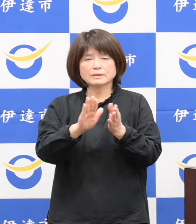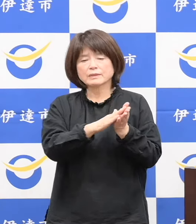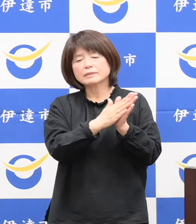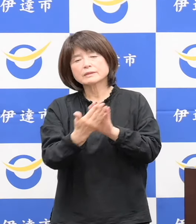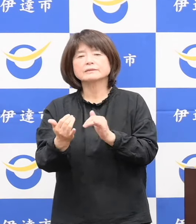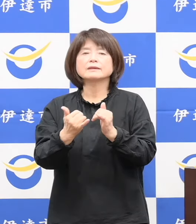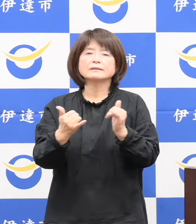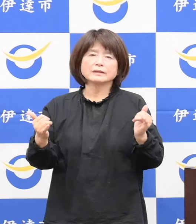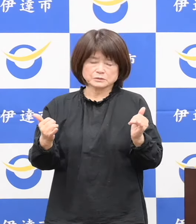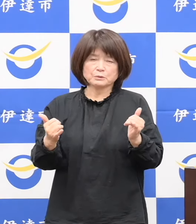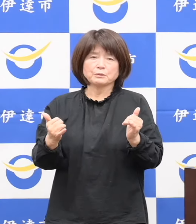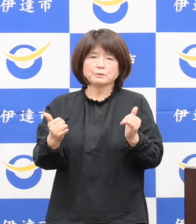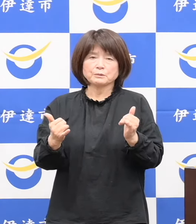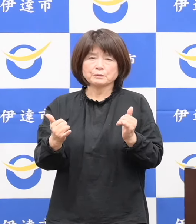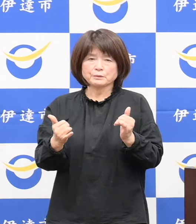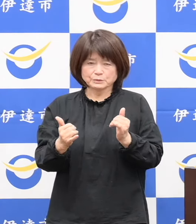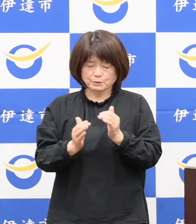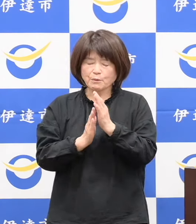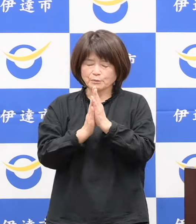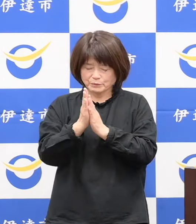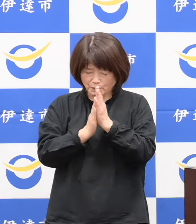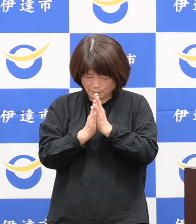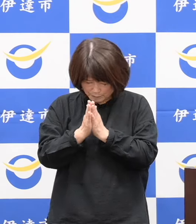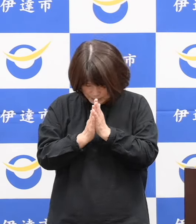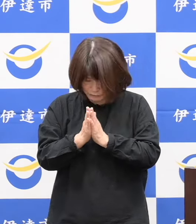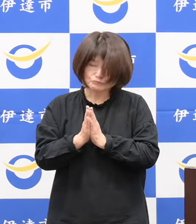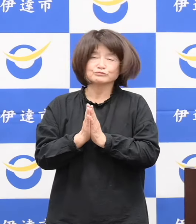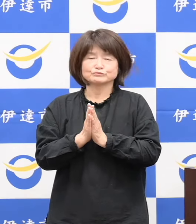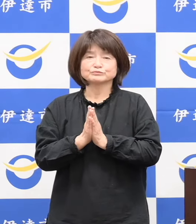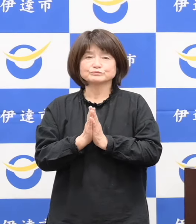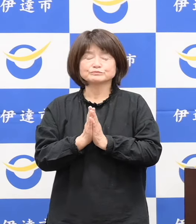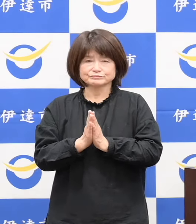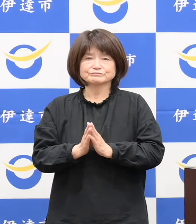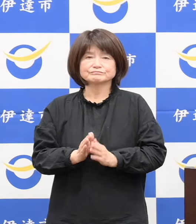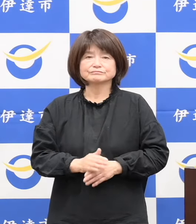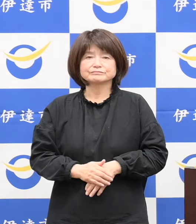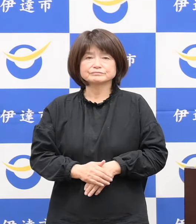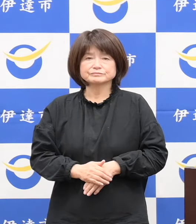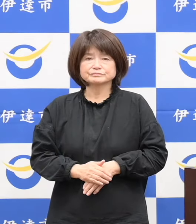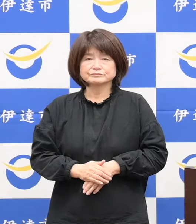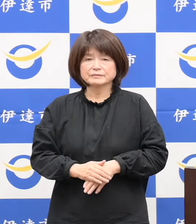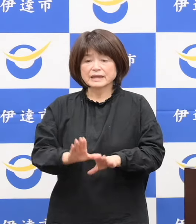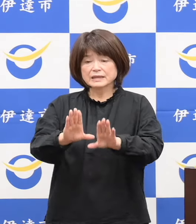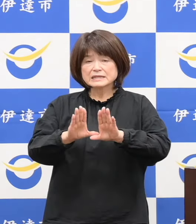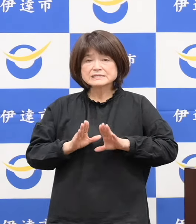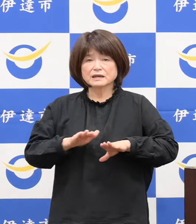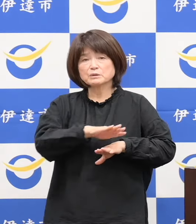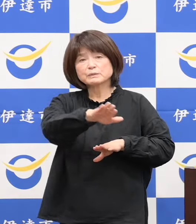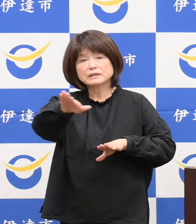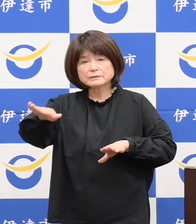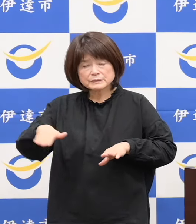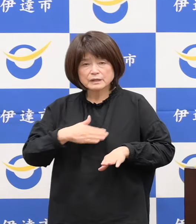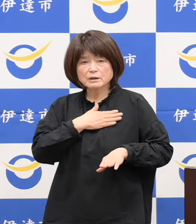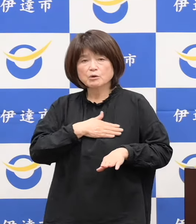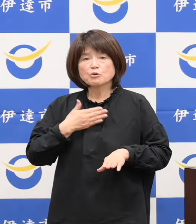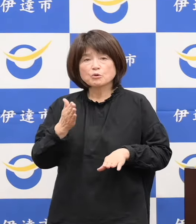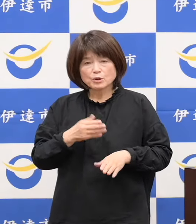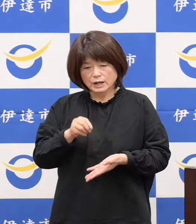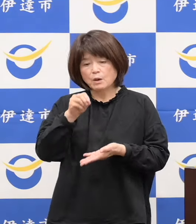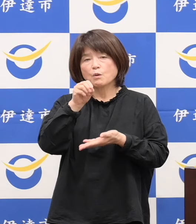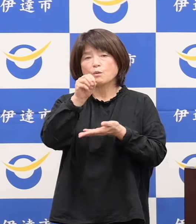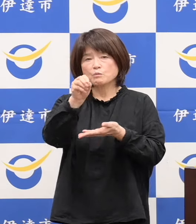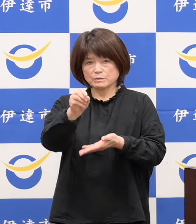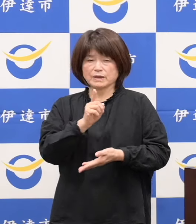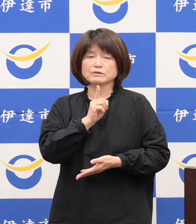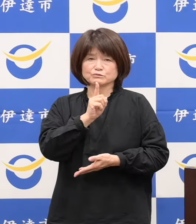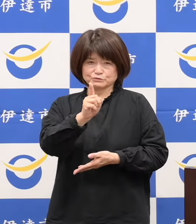た方々のご冥福をお祈りいたしますとともに、被災された皆様に心からお見舞いを申